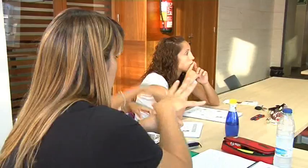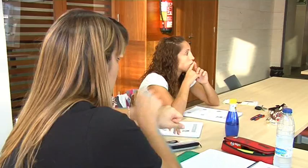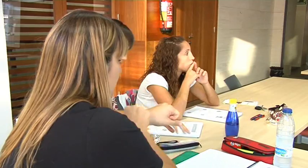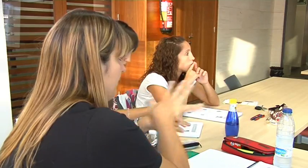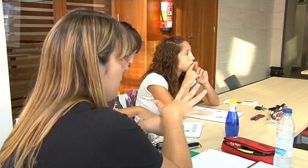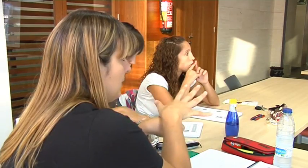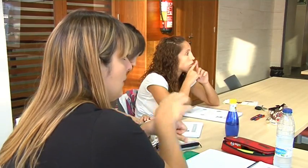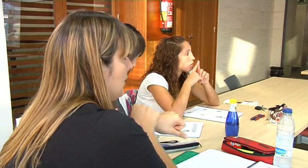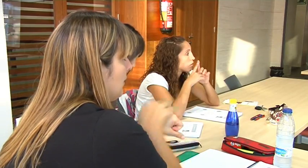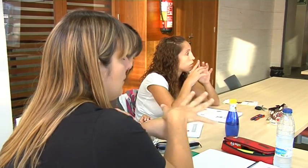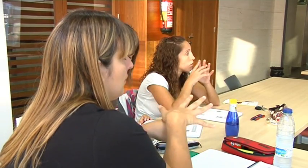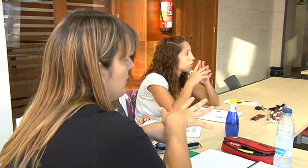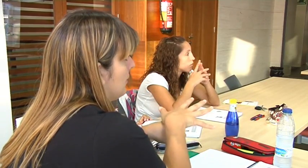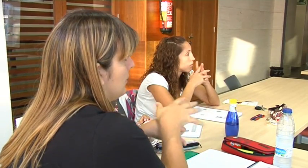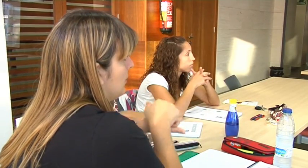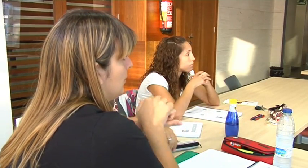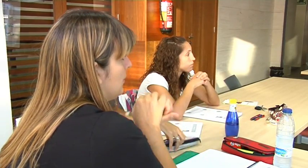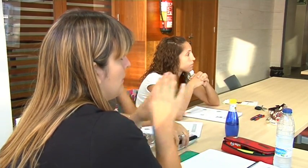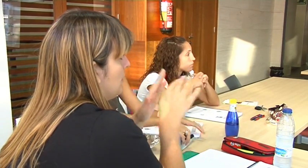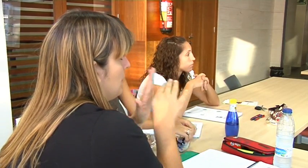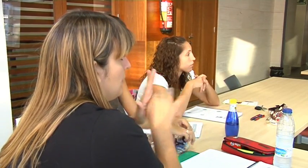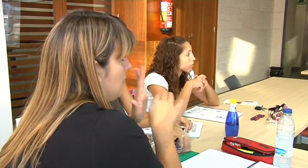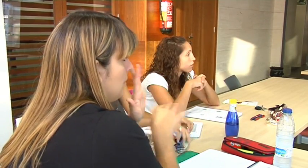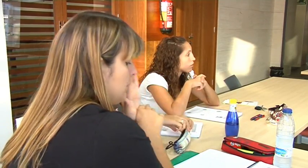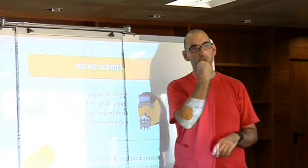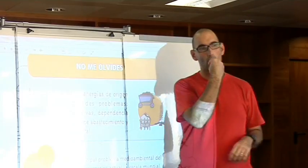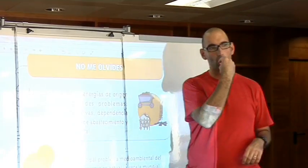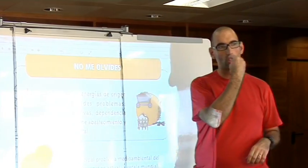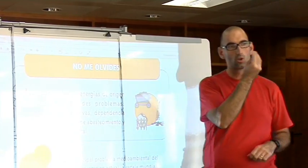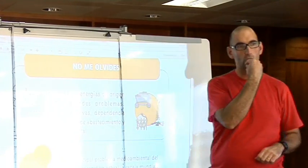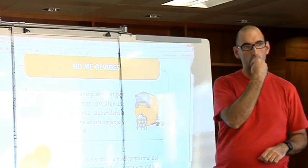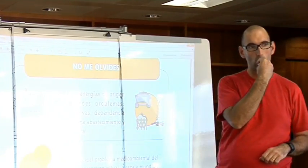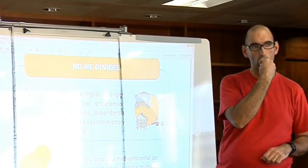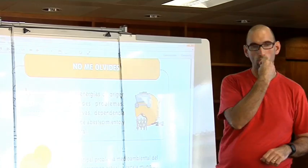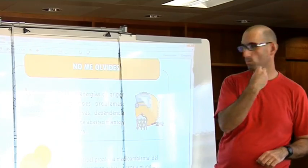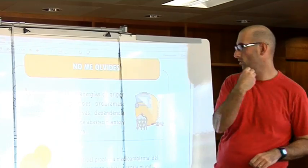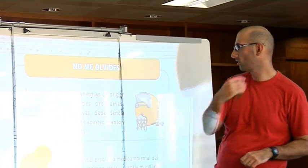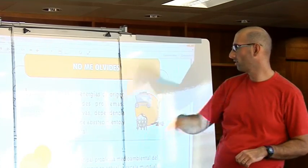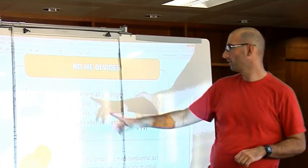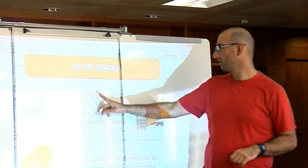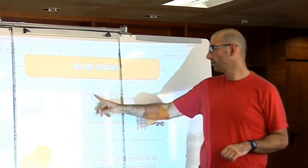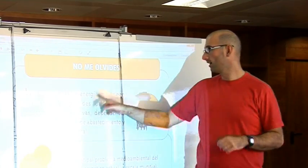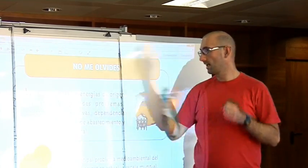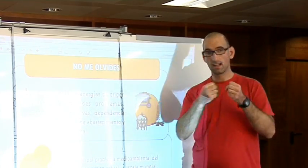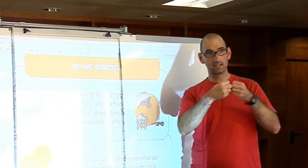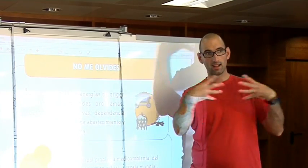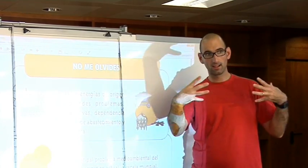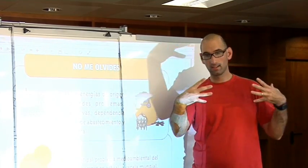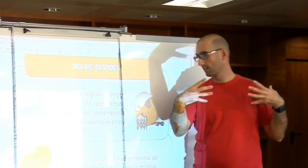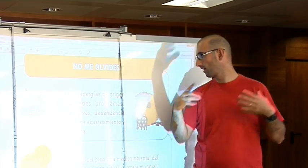Este es un gran paso que hemos dado. Hemos firmado un convenio con la Tesorería General de la Seguridad Social, donde en este